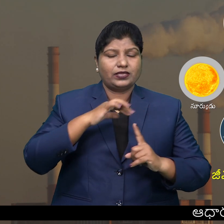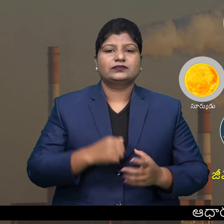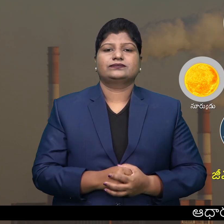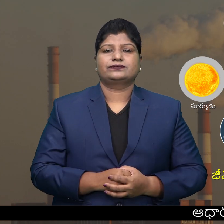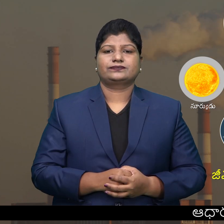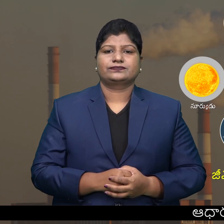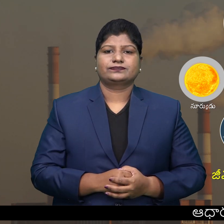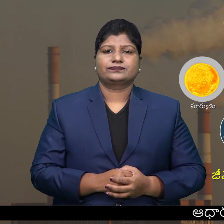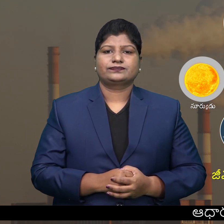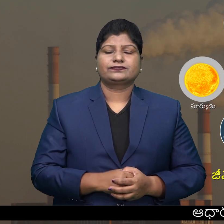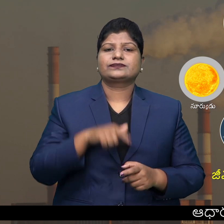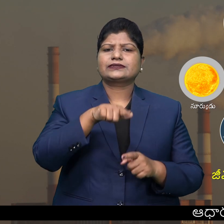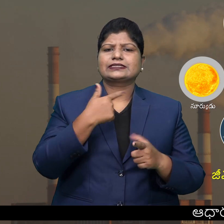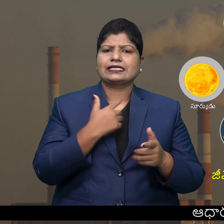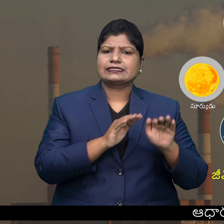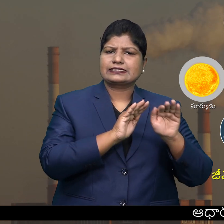ఆధారపడి ఉంటాయి